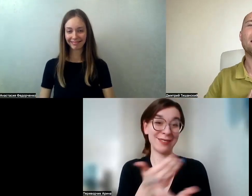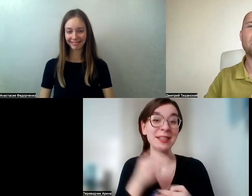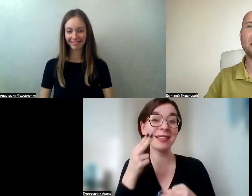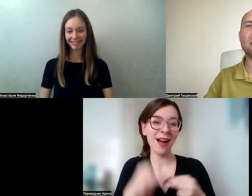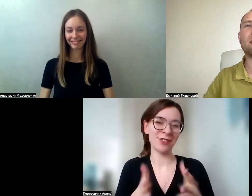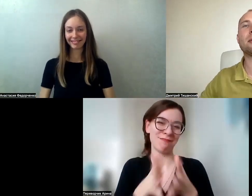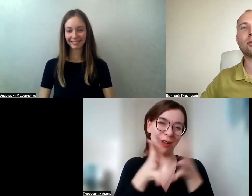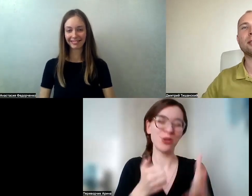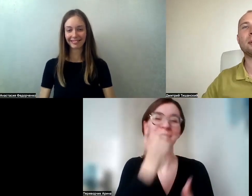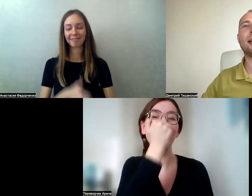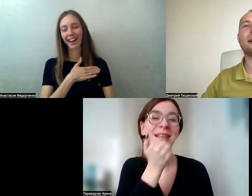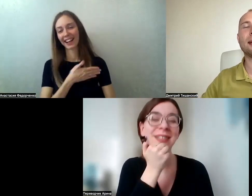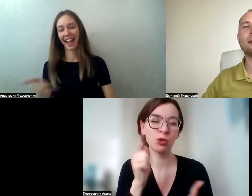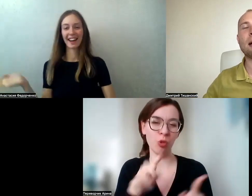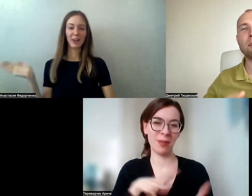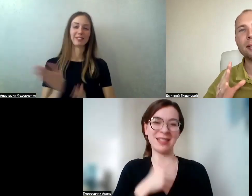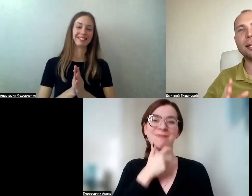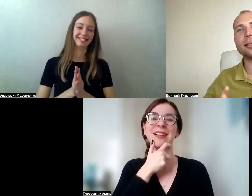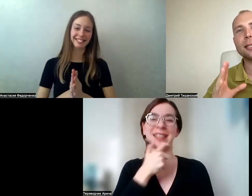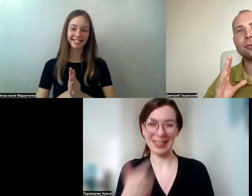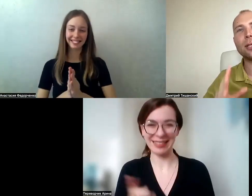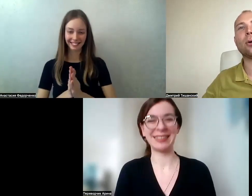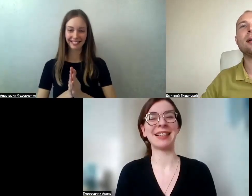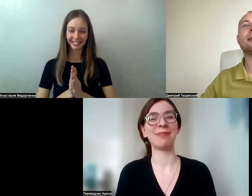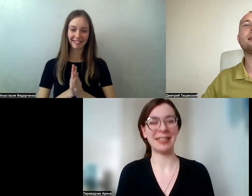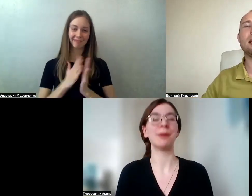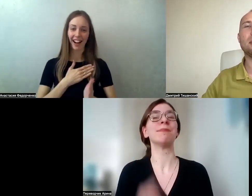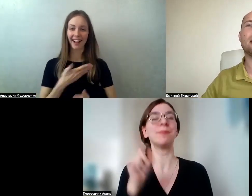Большое спасибо вам за то, что досмотрели до конца. Поделитесь этим